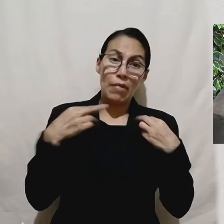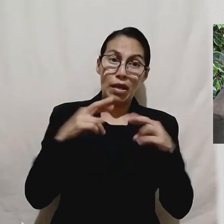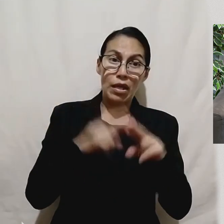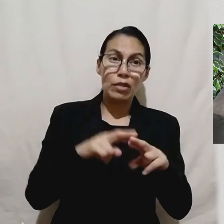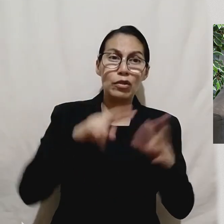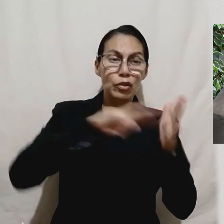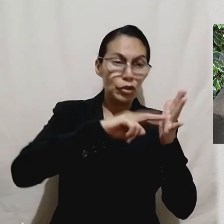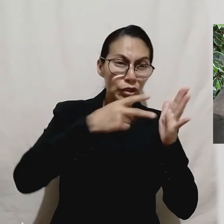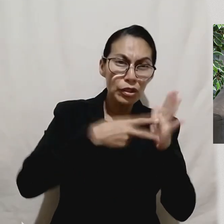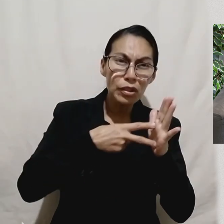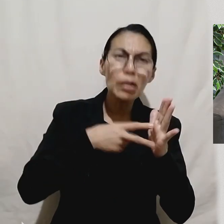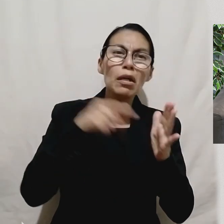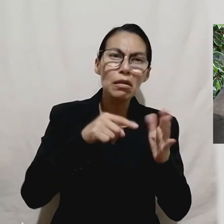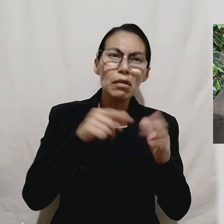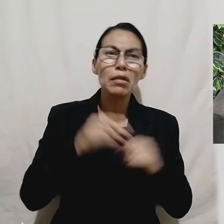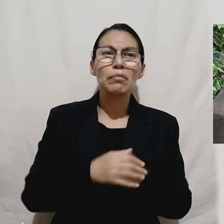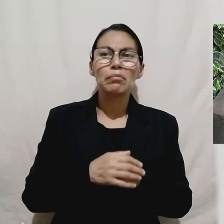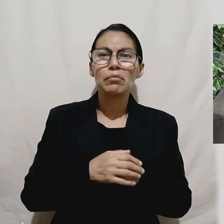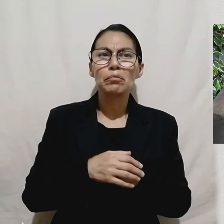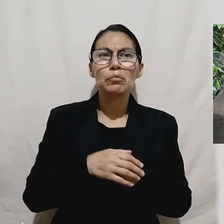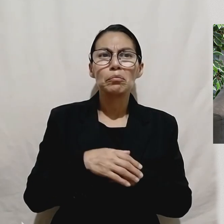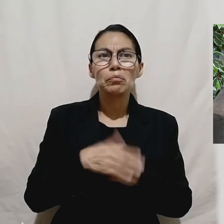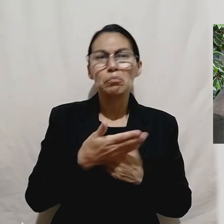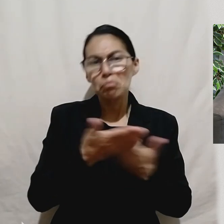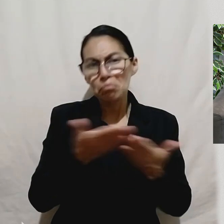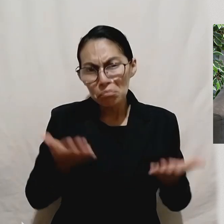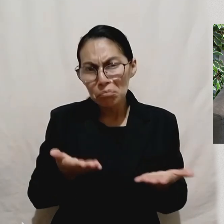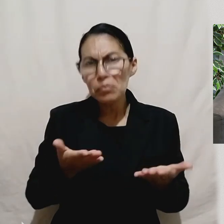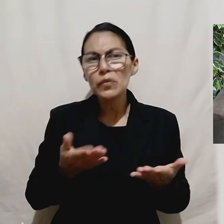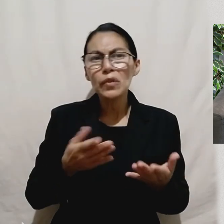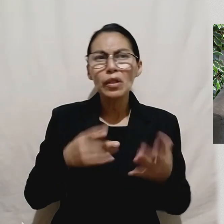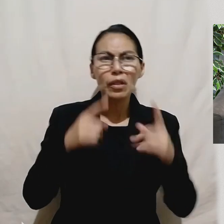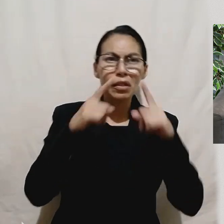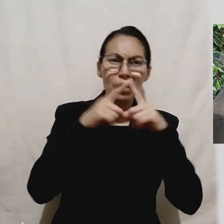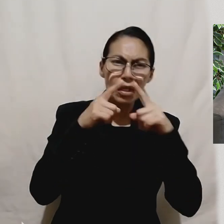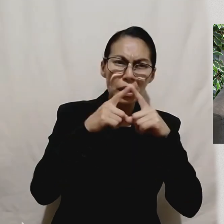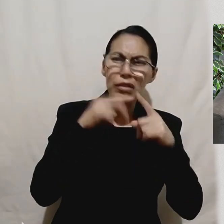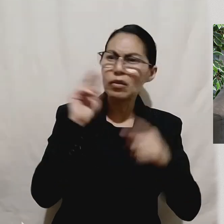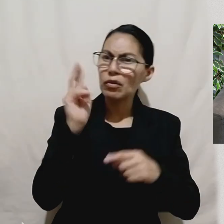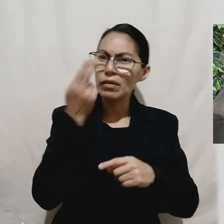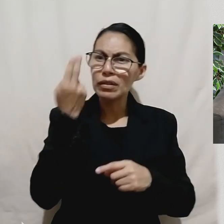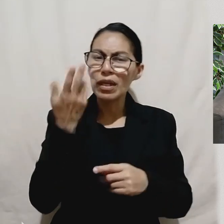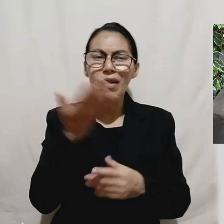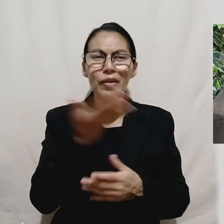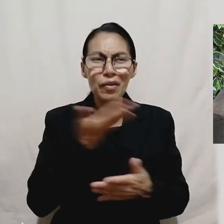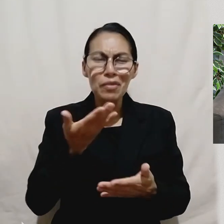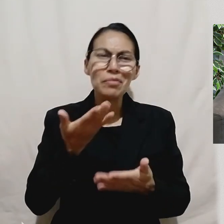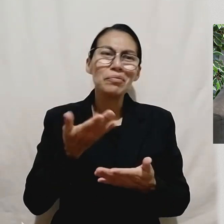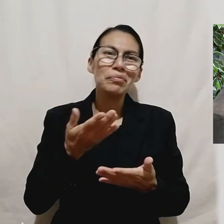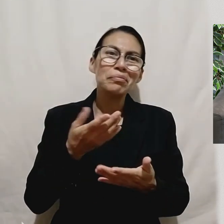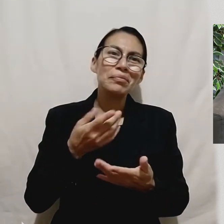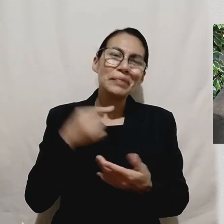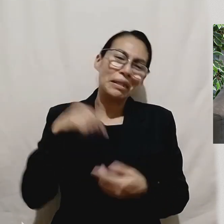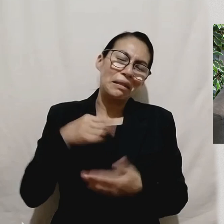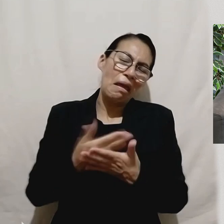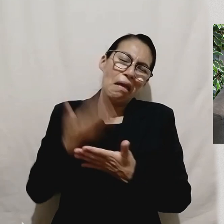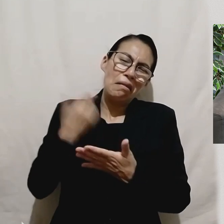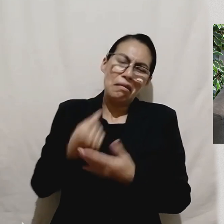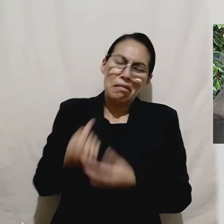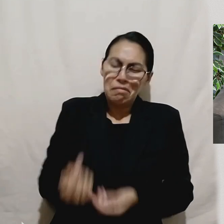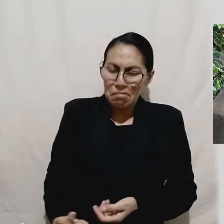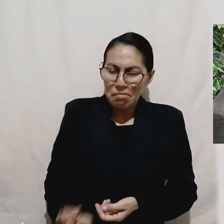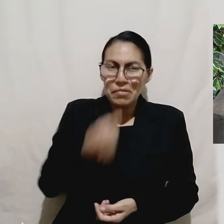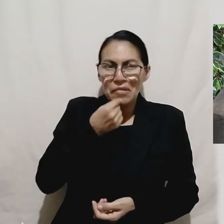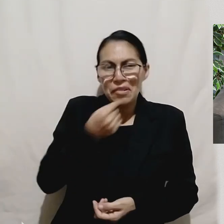en la Facultad de ingeniería Entonces siempre estaba muy familiarizada con aquí la iglesia la universidad desde que desde que estoy